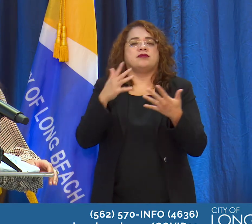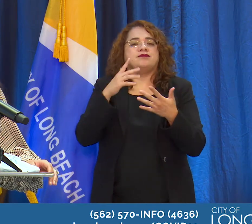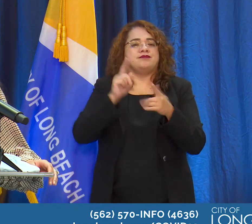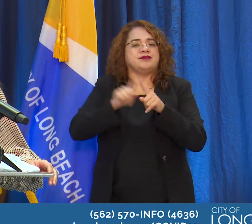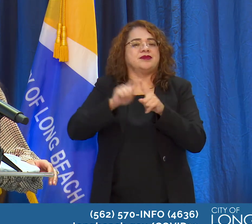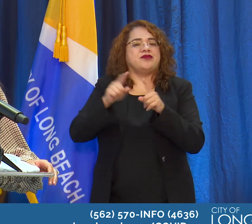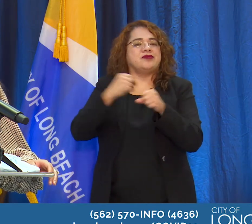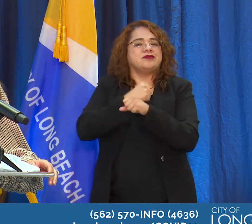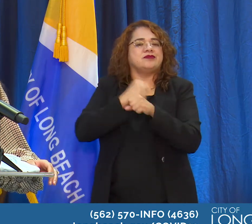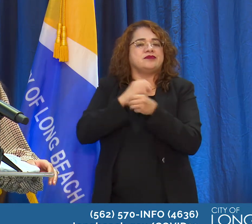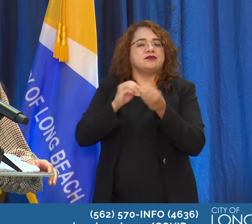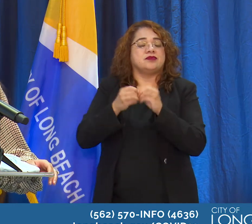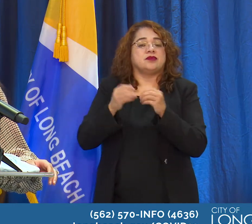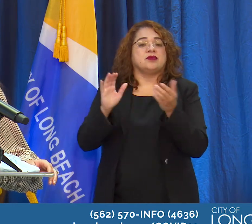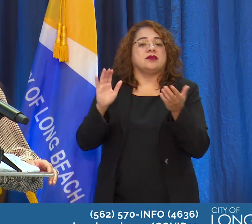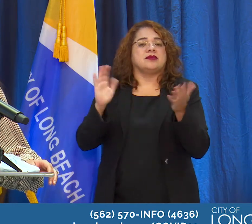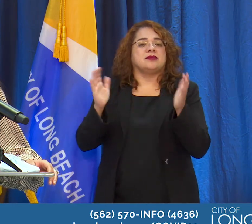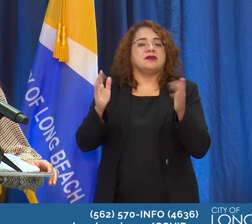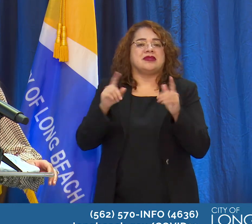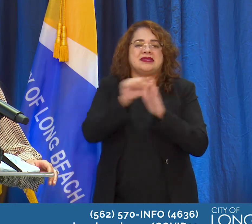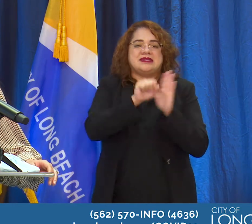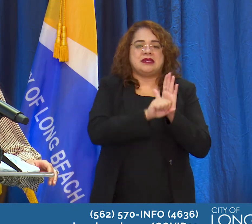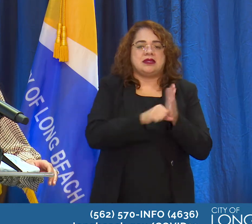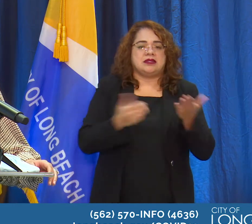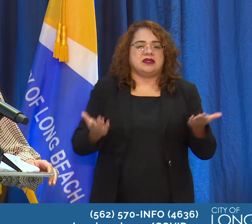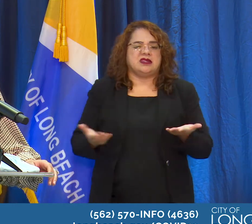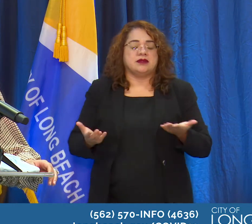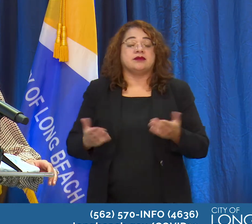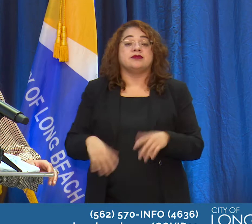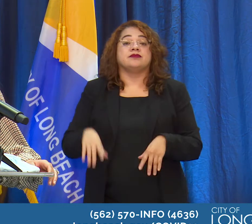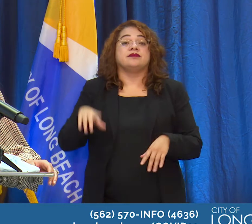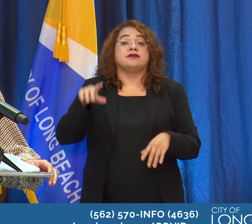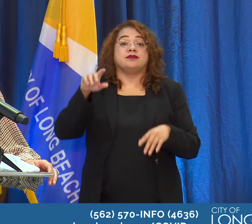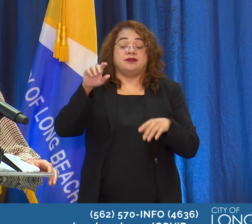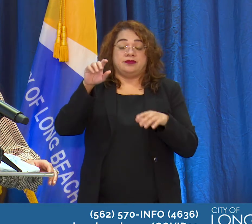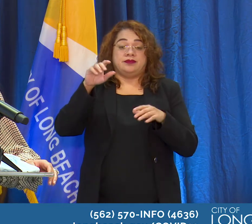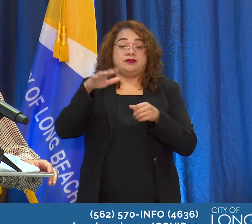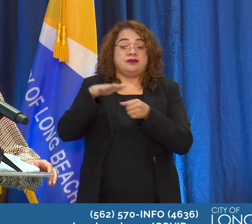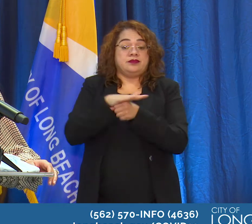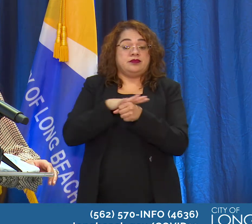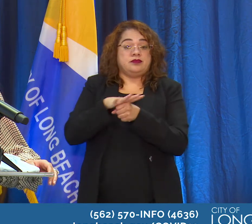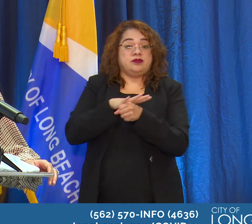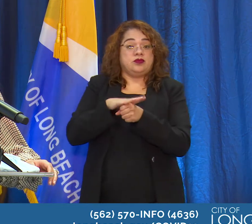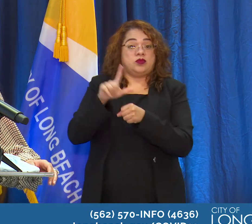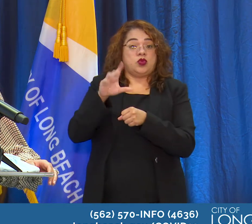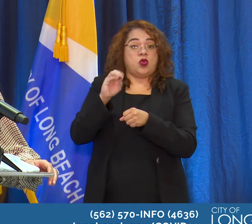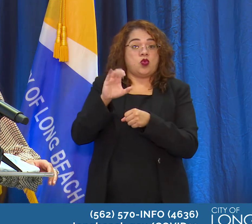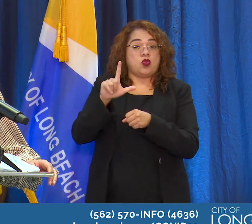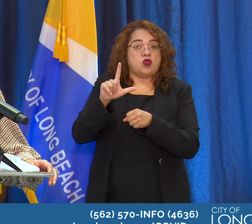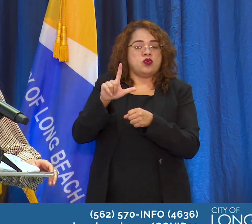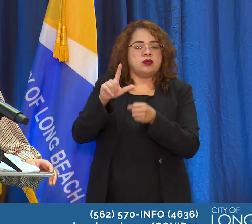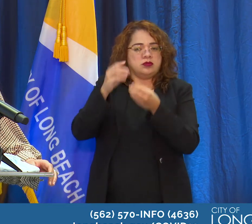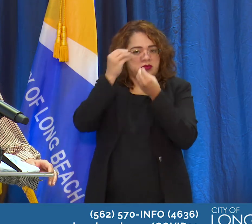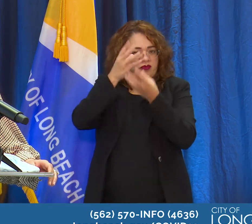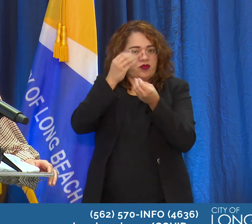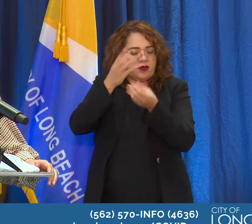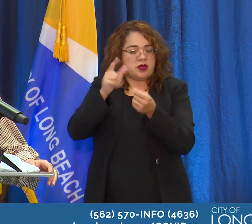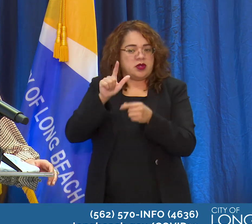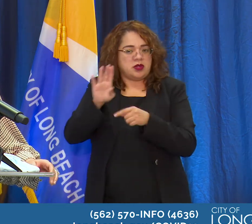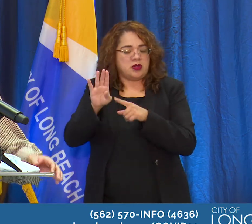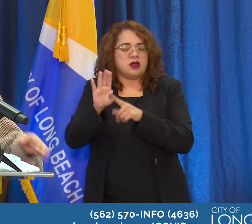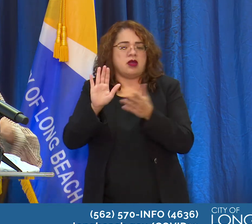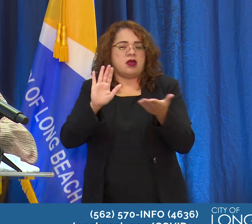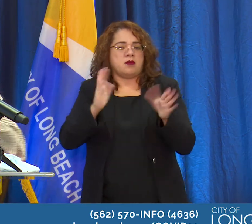La semana pasada tuvimos una actualización de nuestros números a nivel local con COVID-19, compartiendo